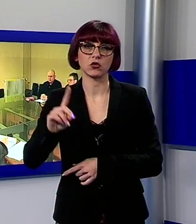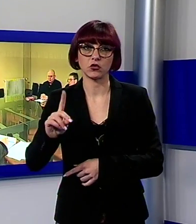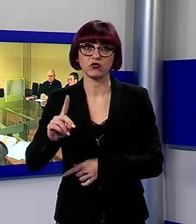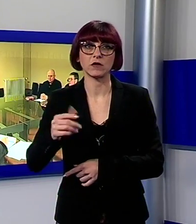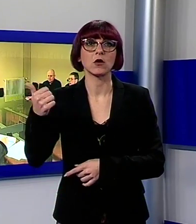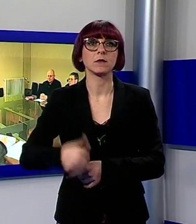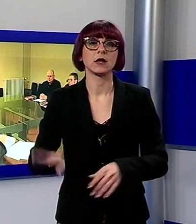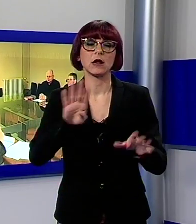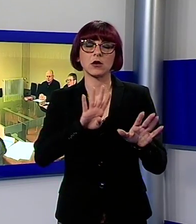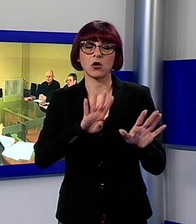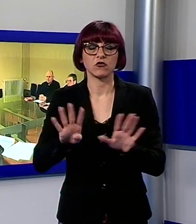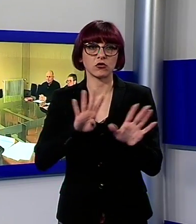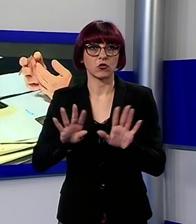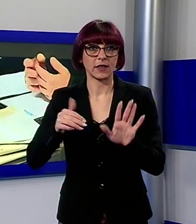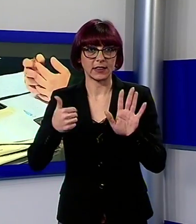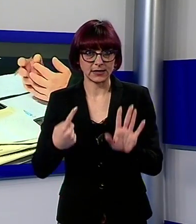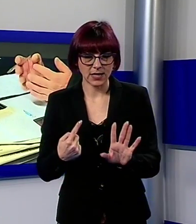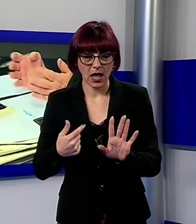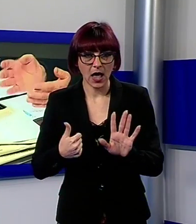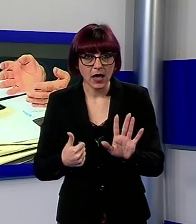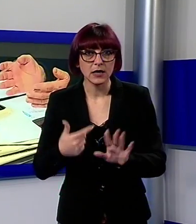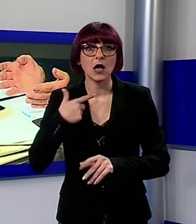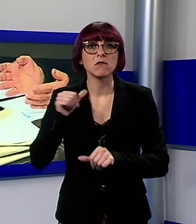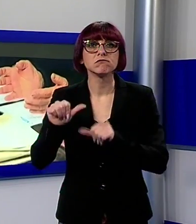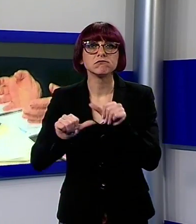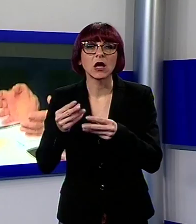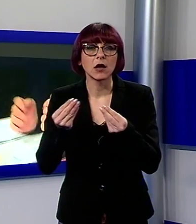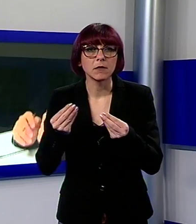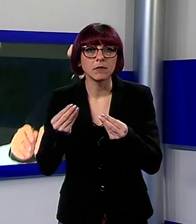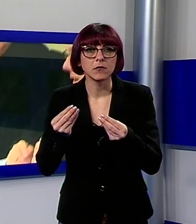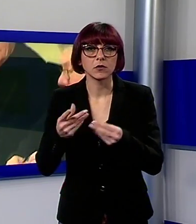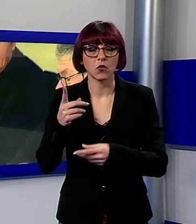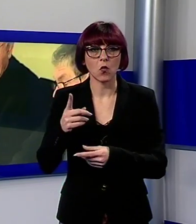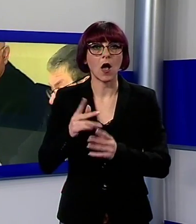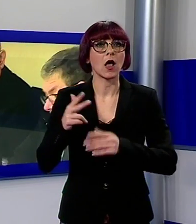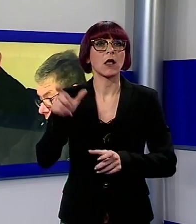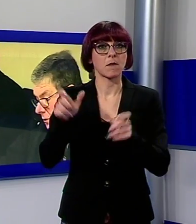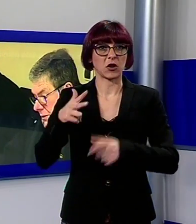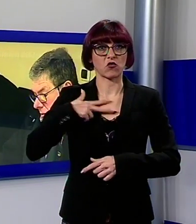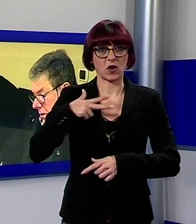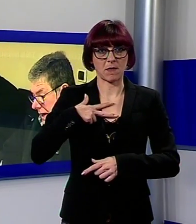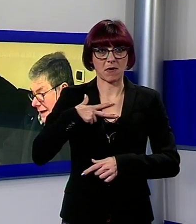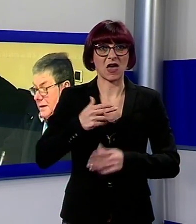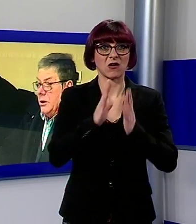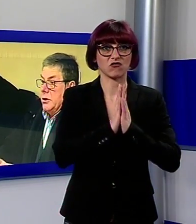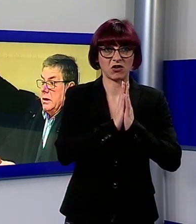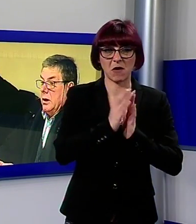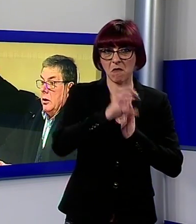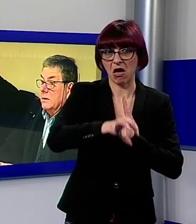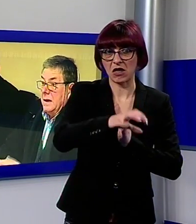di Lucca, ha lo scopo di ridistribuire in maniera omogenea i parroci nelle varie parrocchie e di rendere maggiormente consapevoli del loro